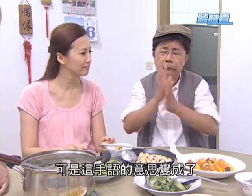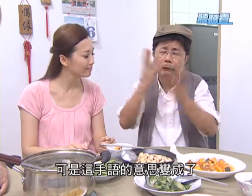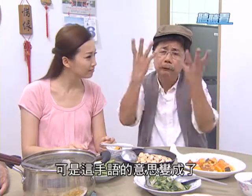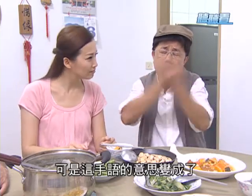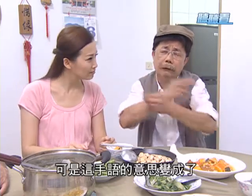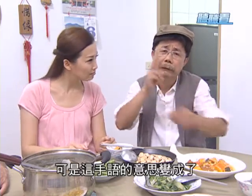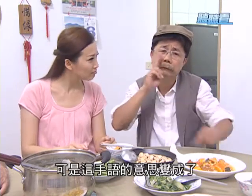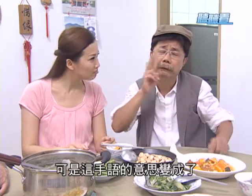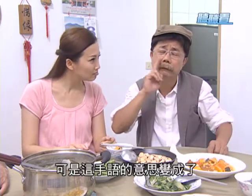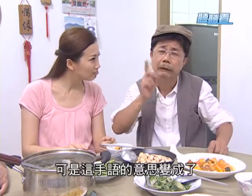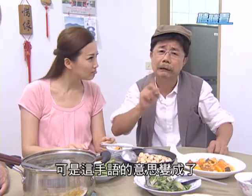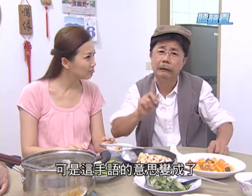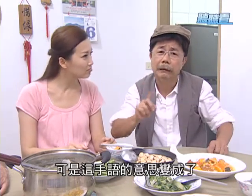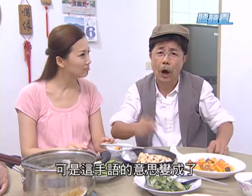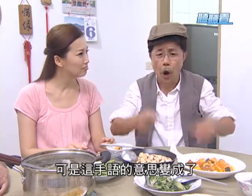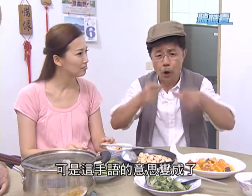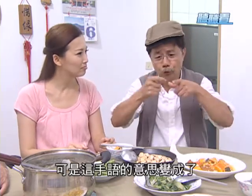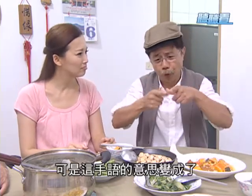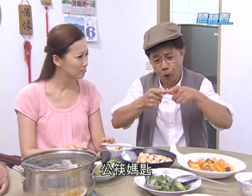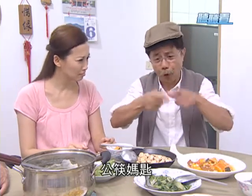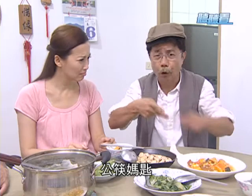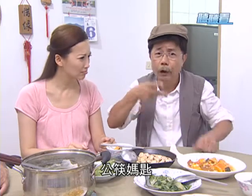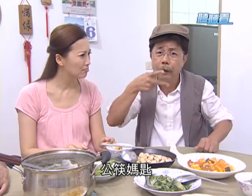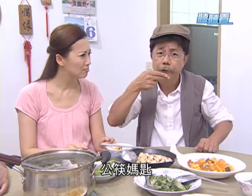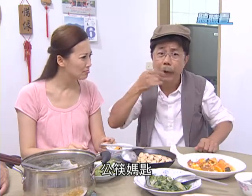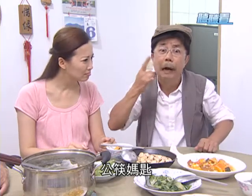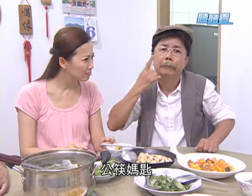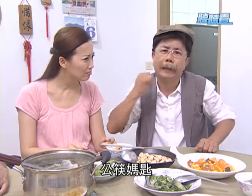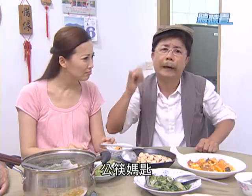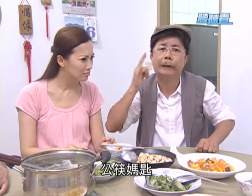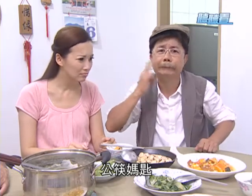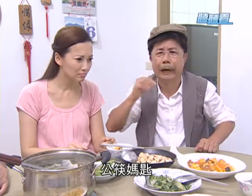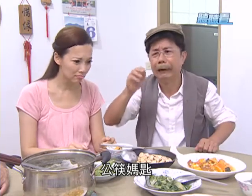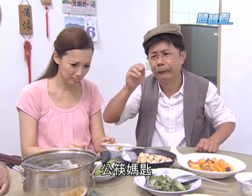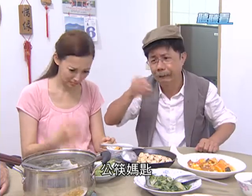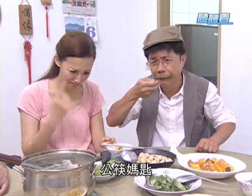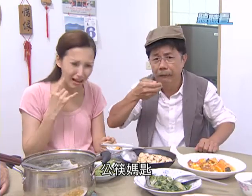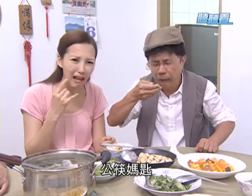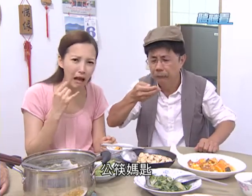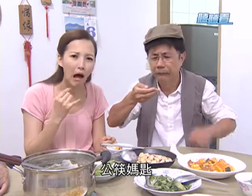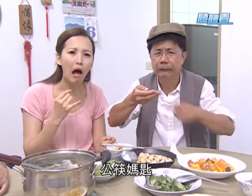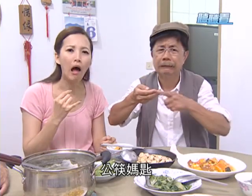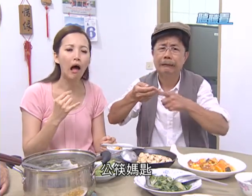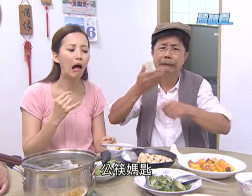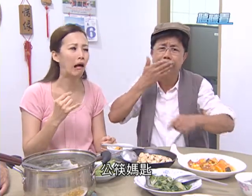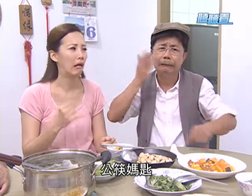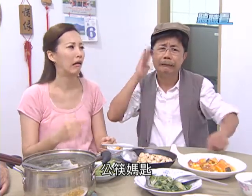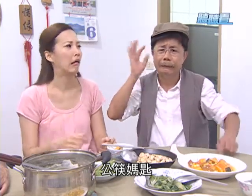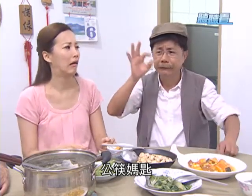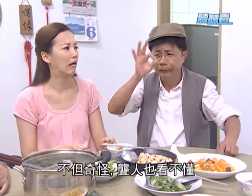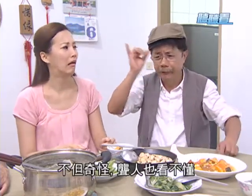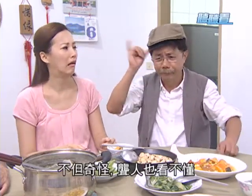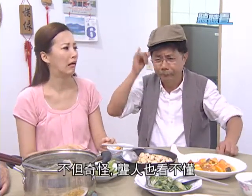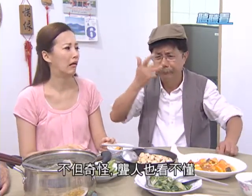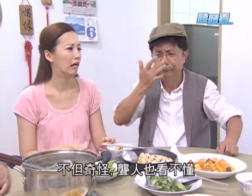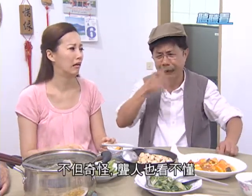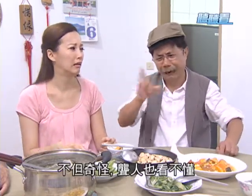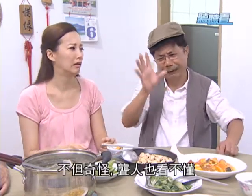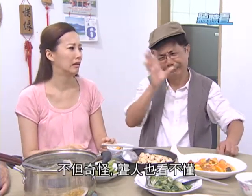手语的意思变成了公筷、妈匙。哎呀，不但奇怪啊，聋